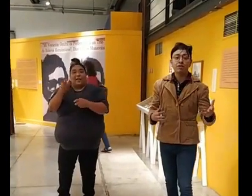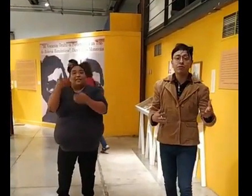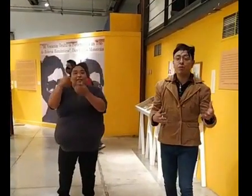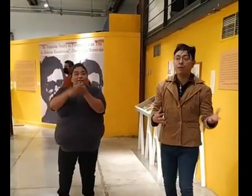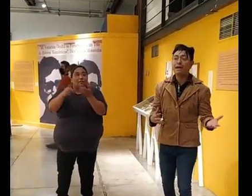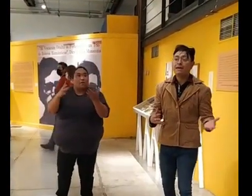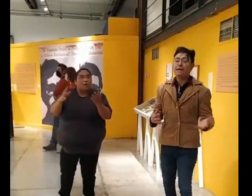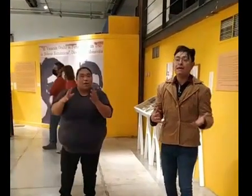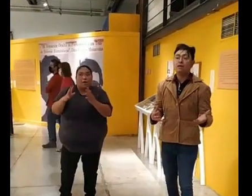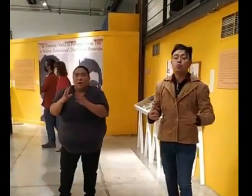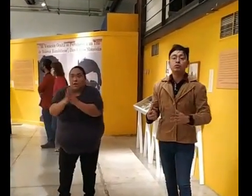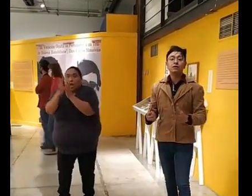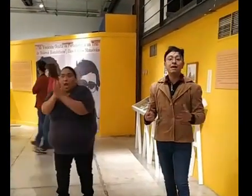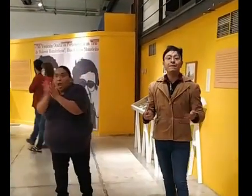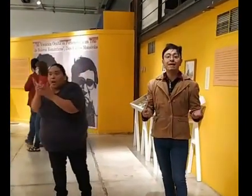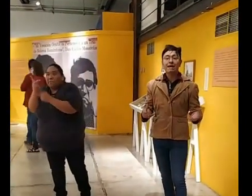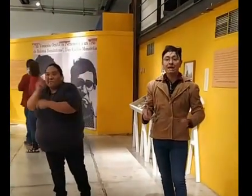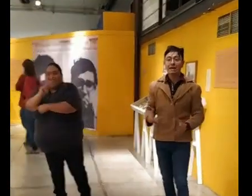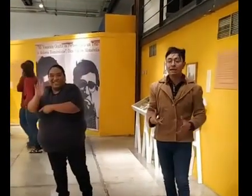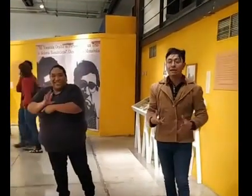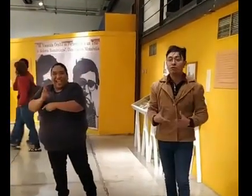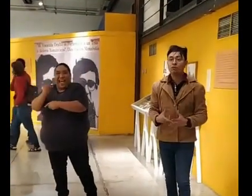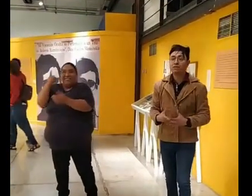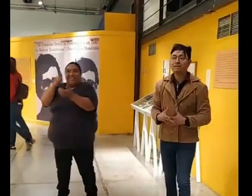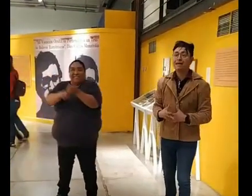en Europa.